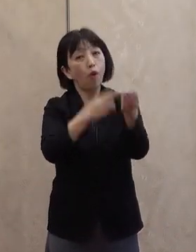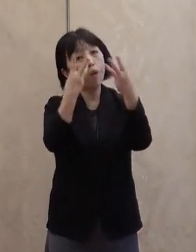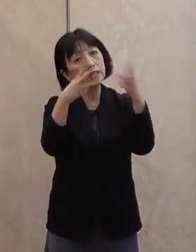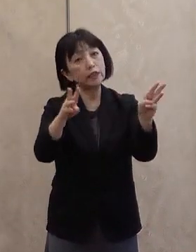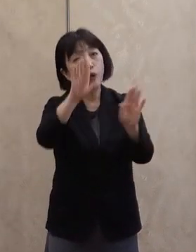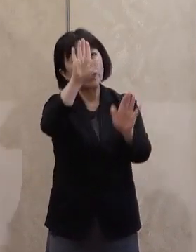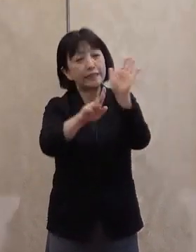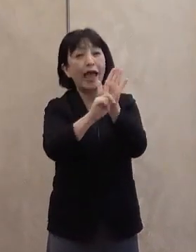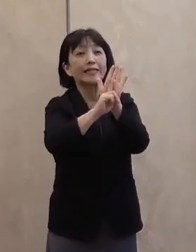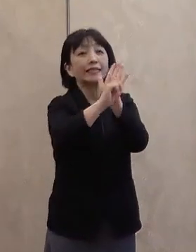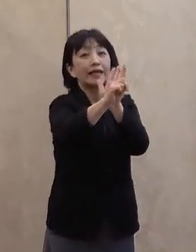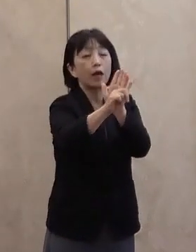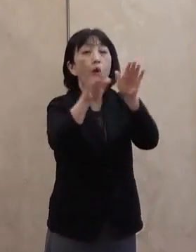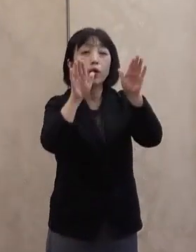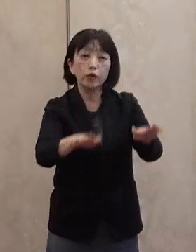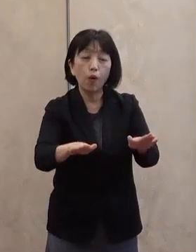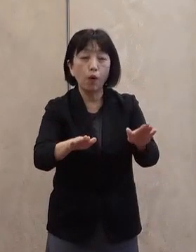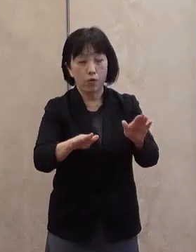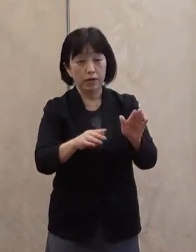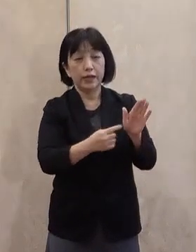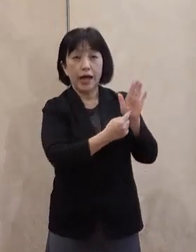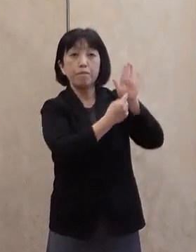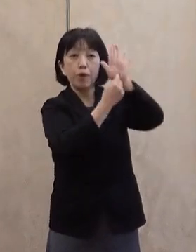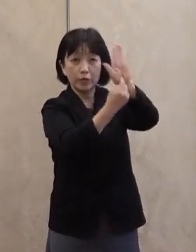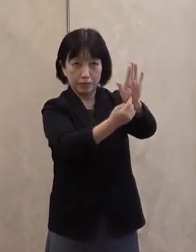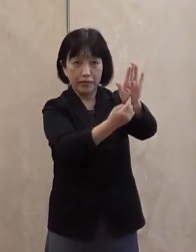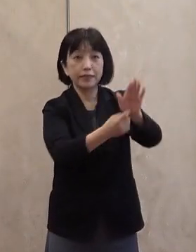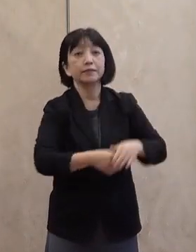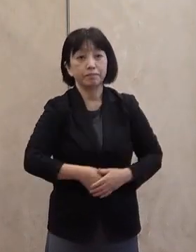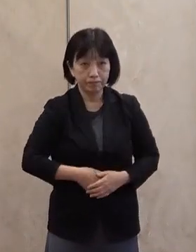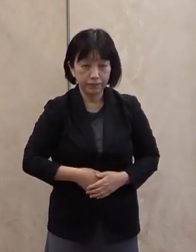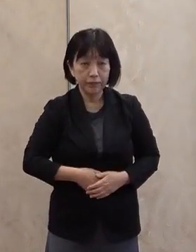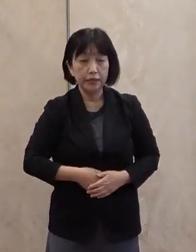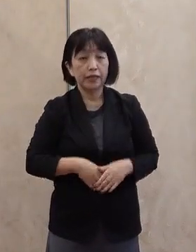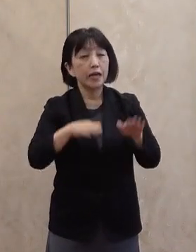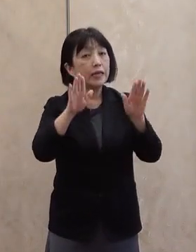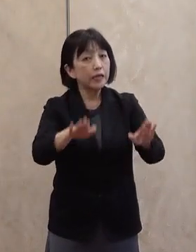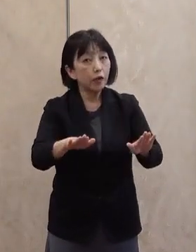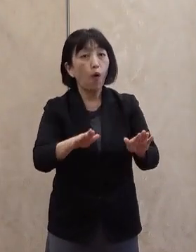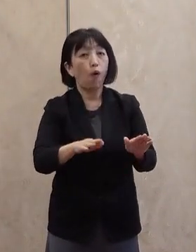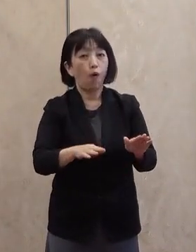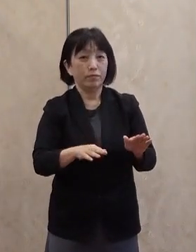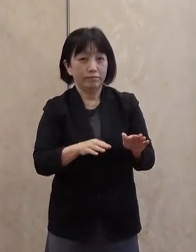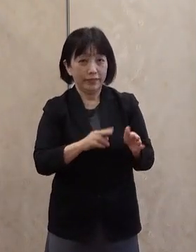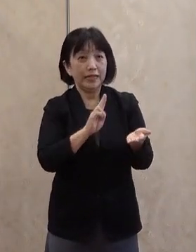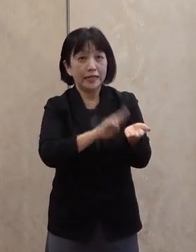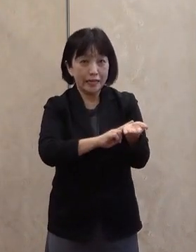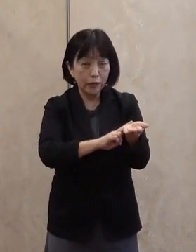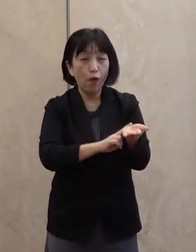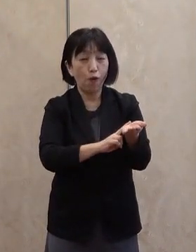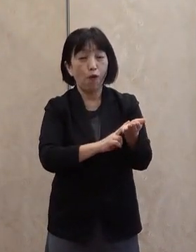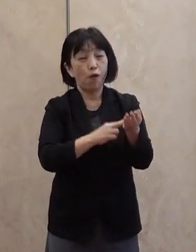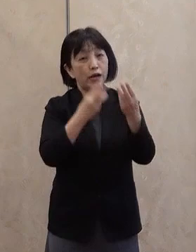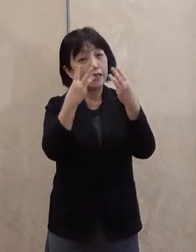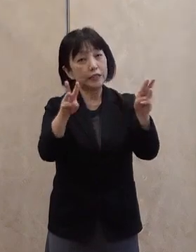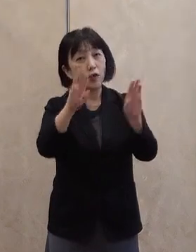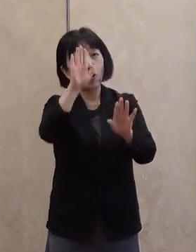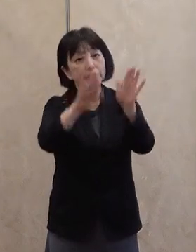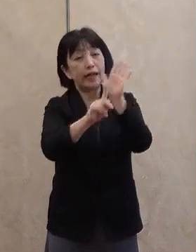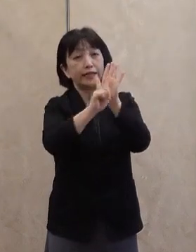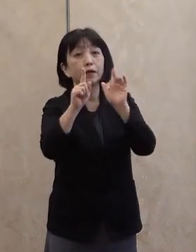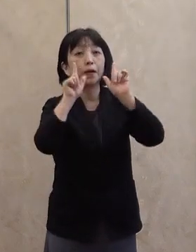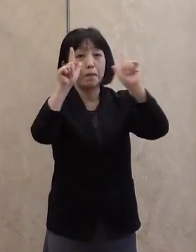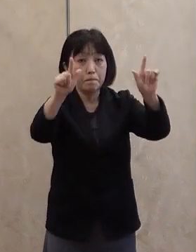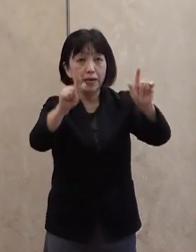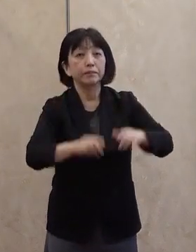日発達をいたします。医療非常事態宣言を行います。大阪府民の皆さん、不要